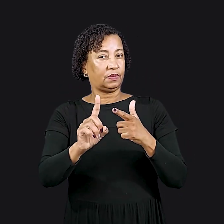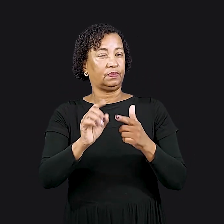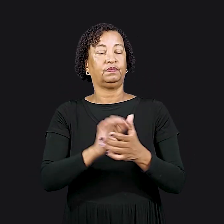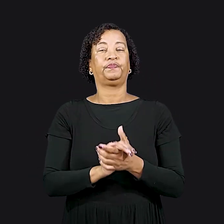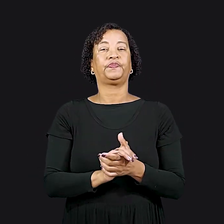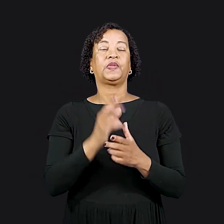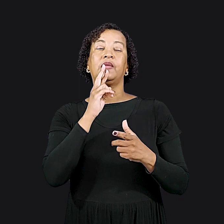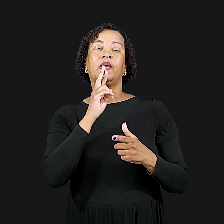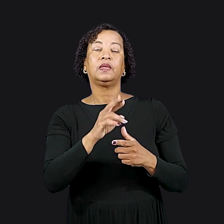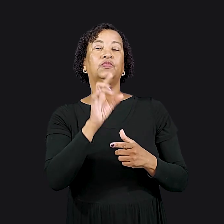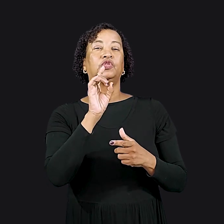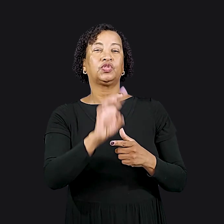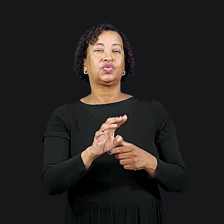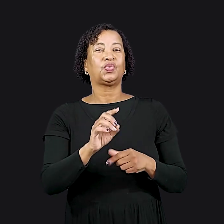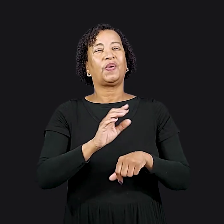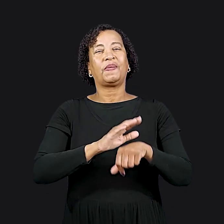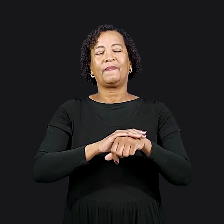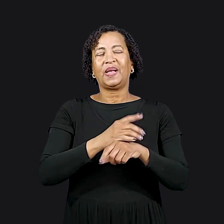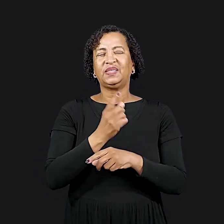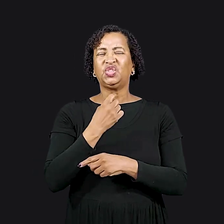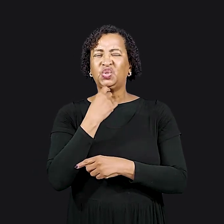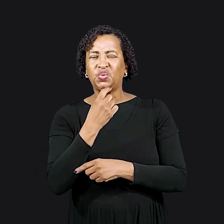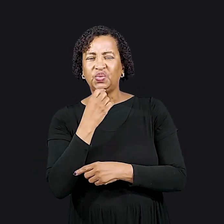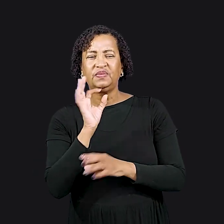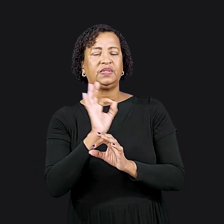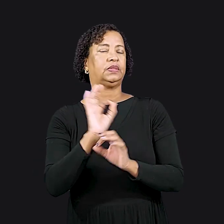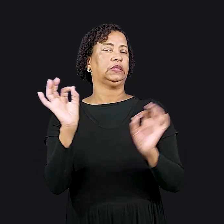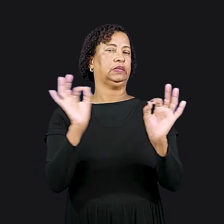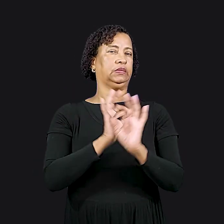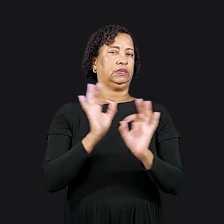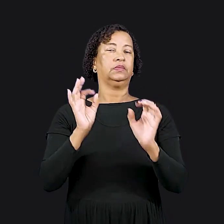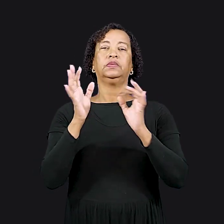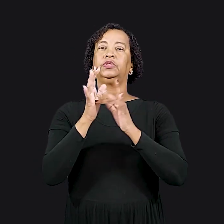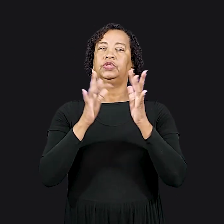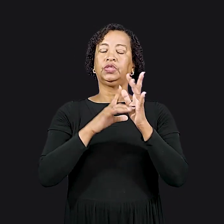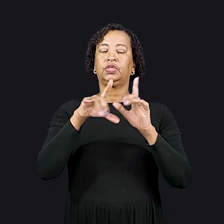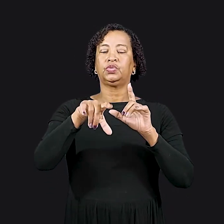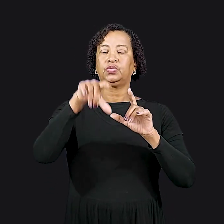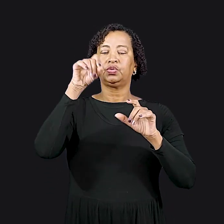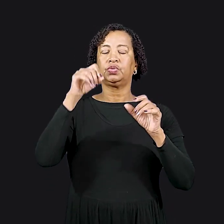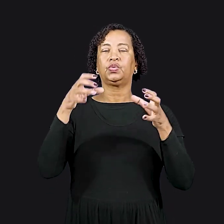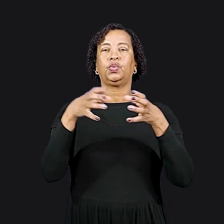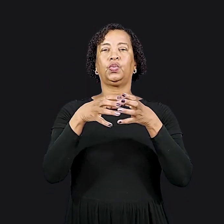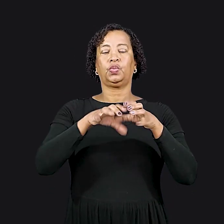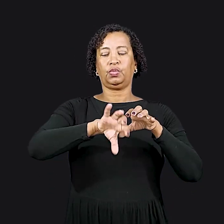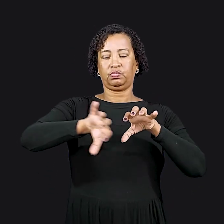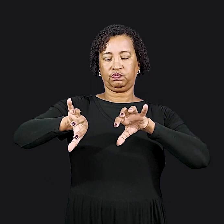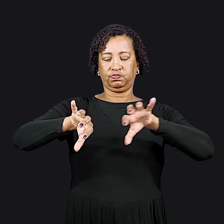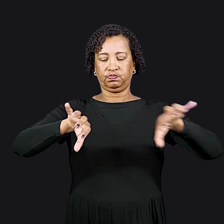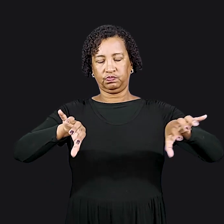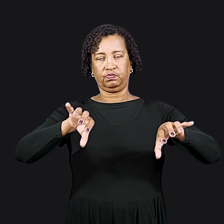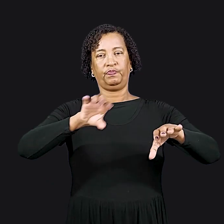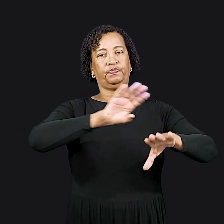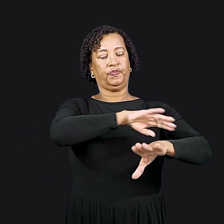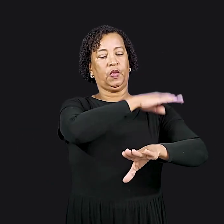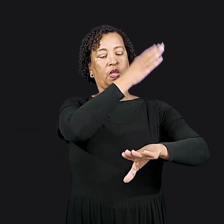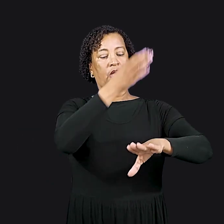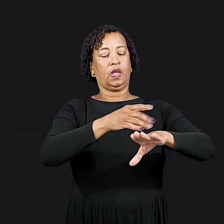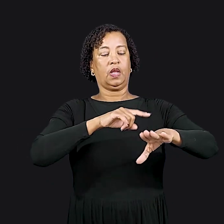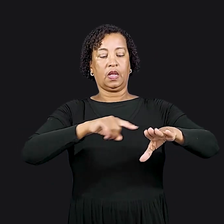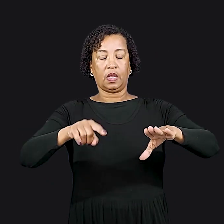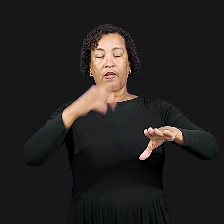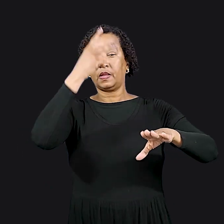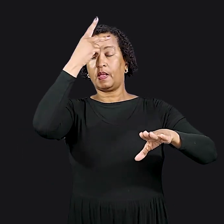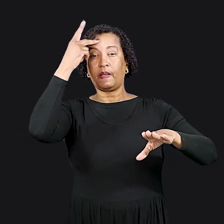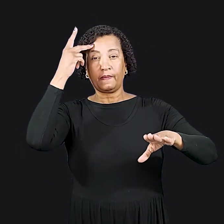sua resposta e não apenas mais um monte de dúvidas. Jesus separou a multidão em 2 grupos. No topo da montanha ficaram aqueles que